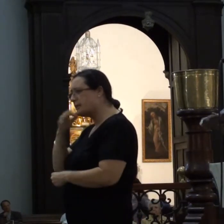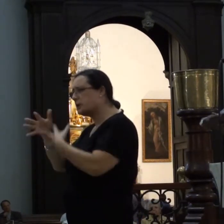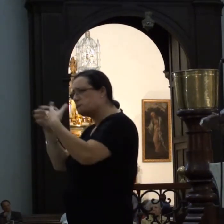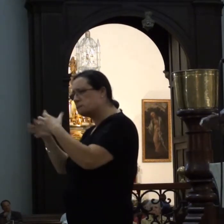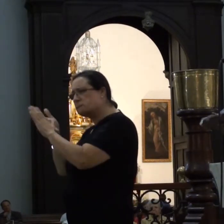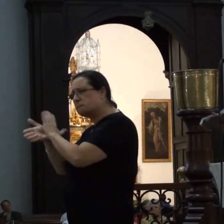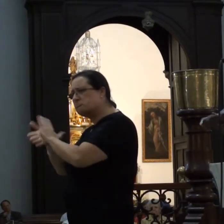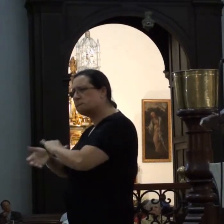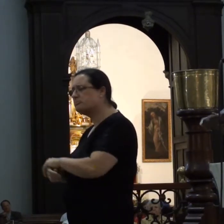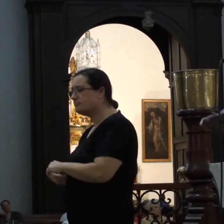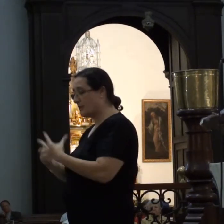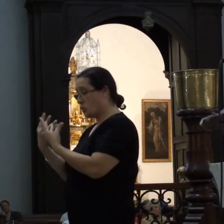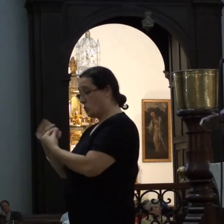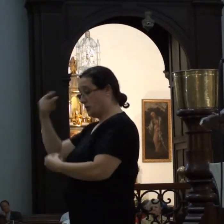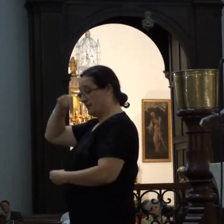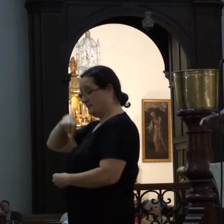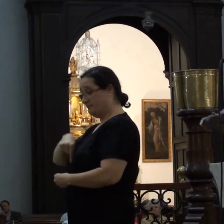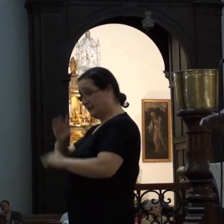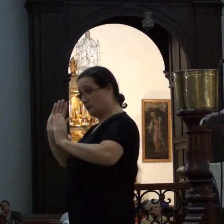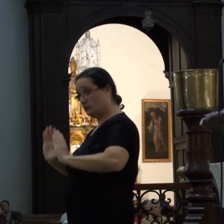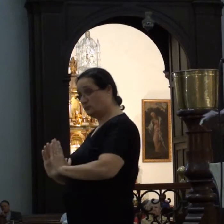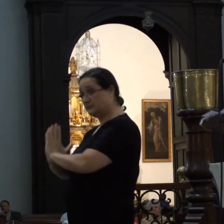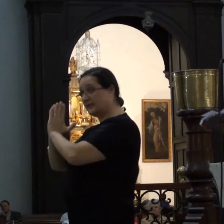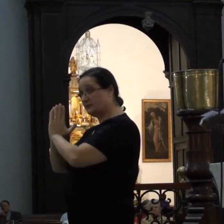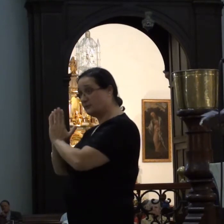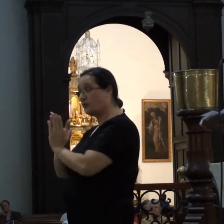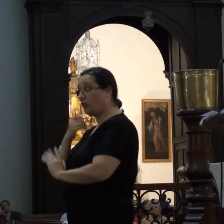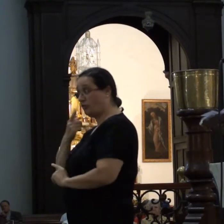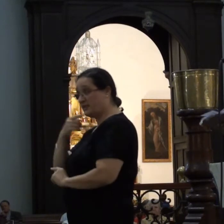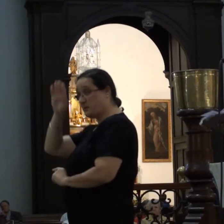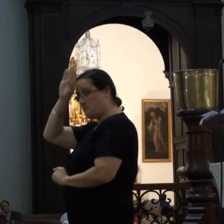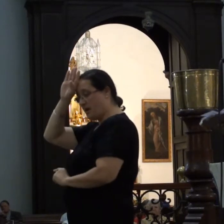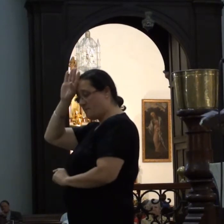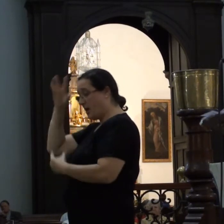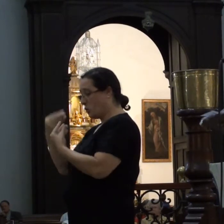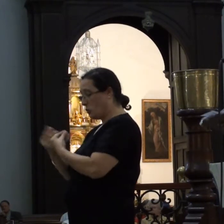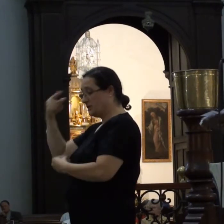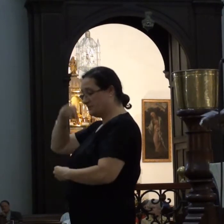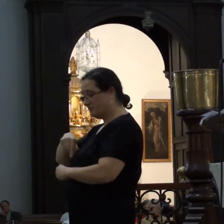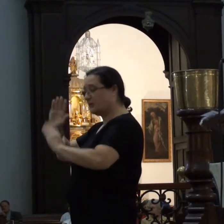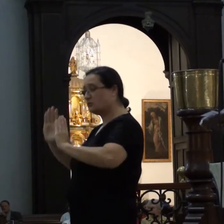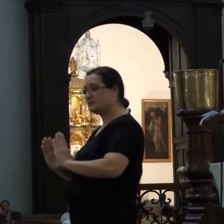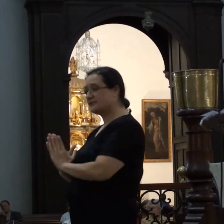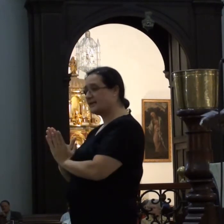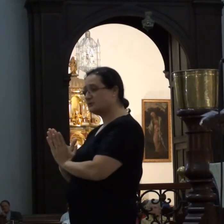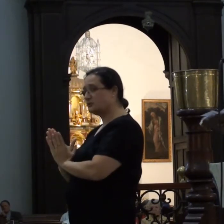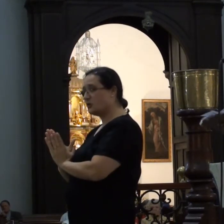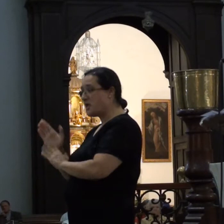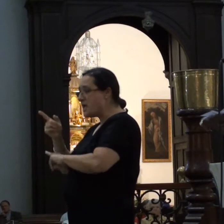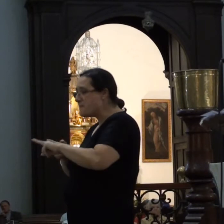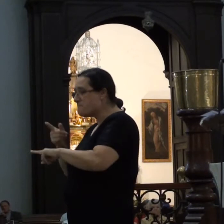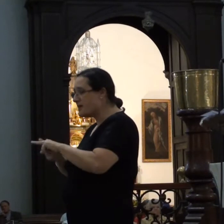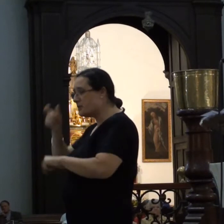con el espíritu santo dice el papa en medio del pueblo siempre está